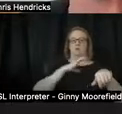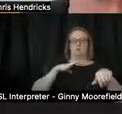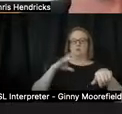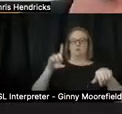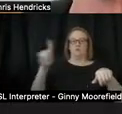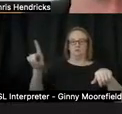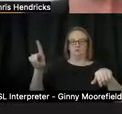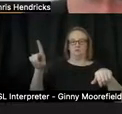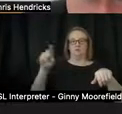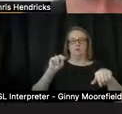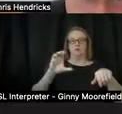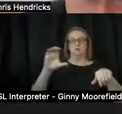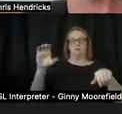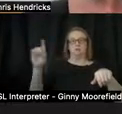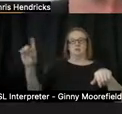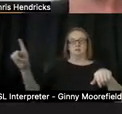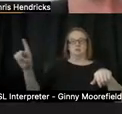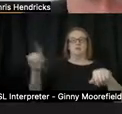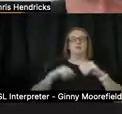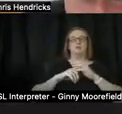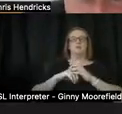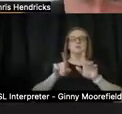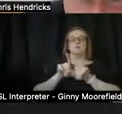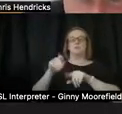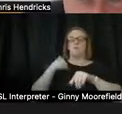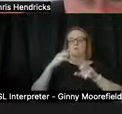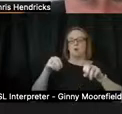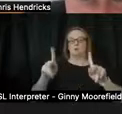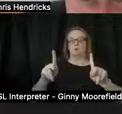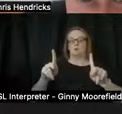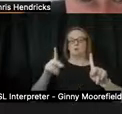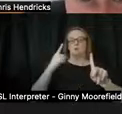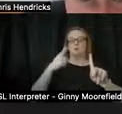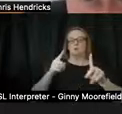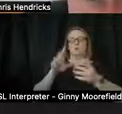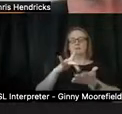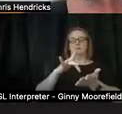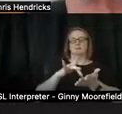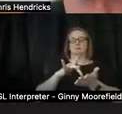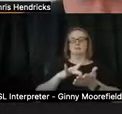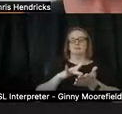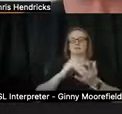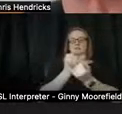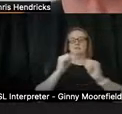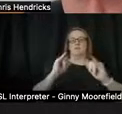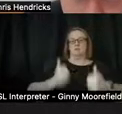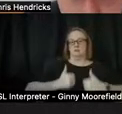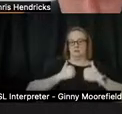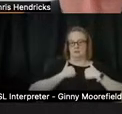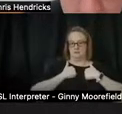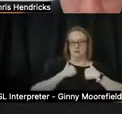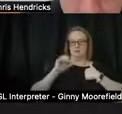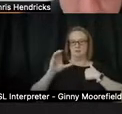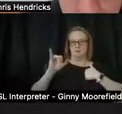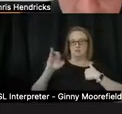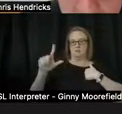escaños abiertos en el consejo de necesidades de desarrollo de Caro del Norte luego también tenemos oportunidades de